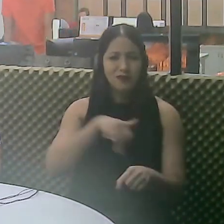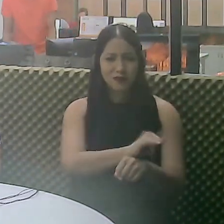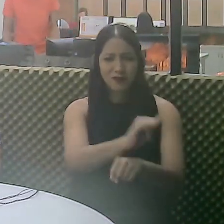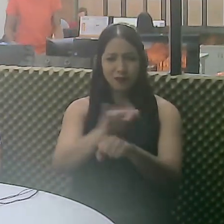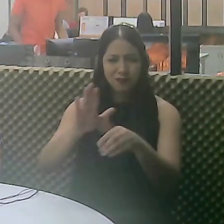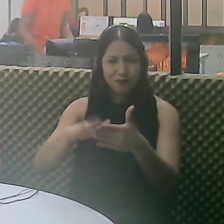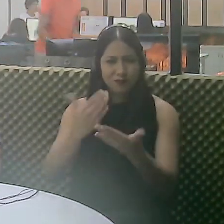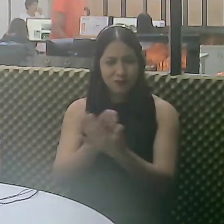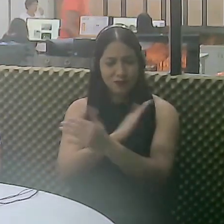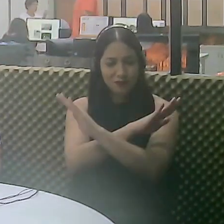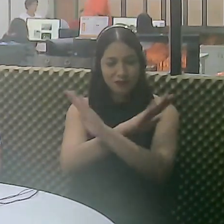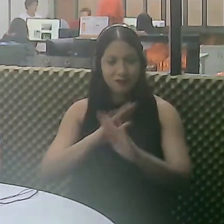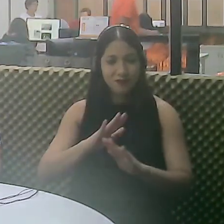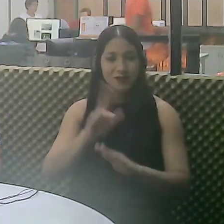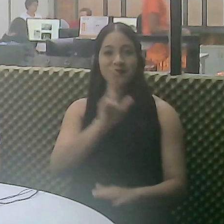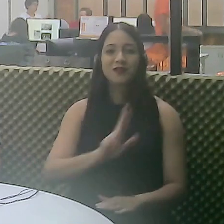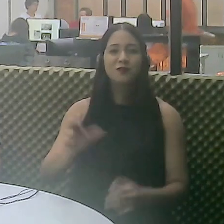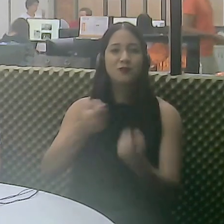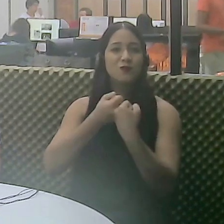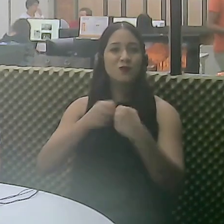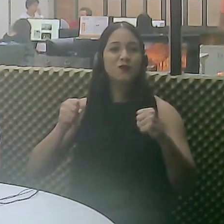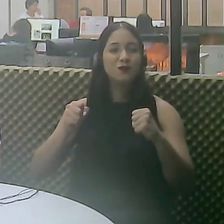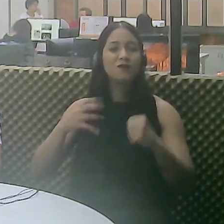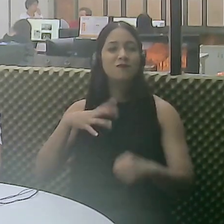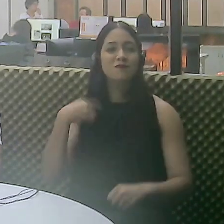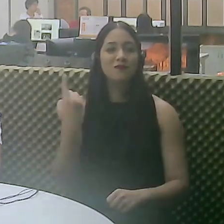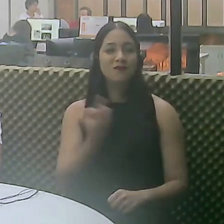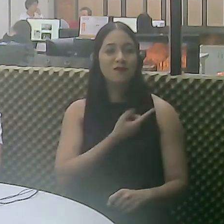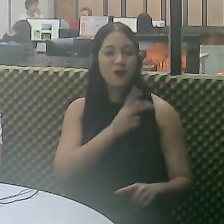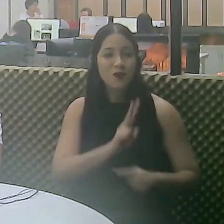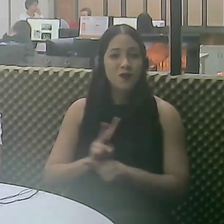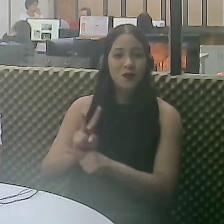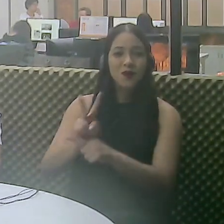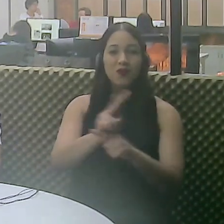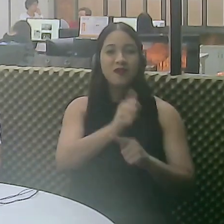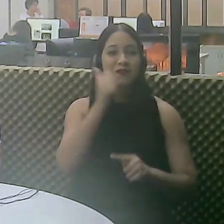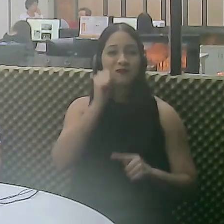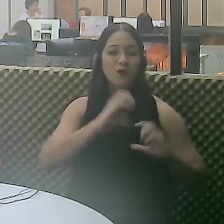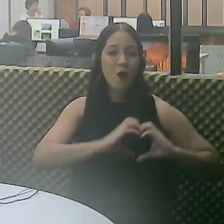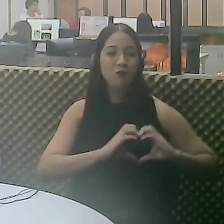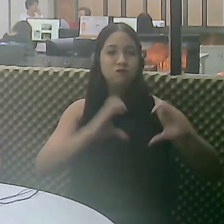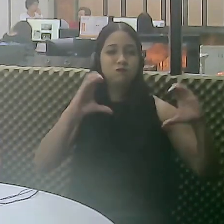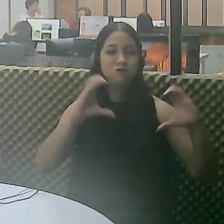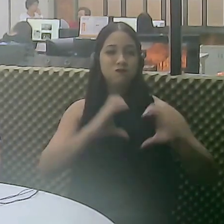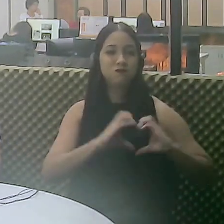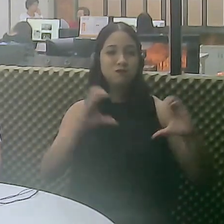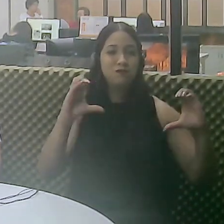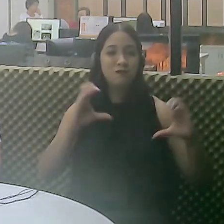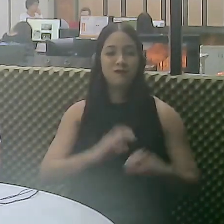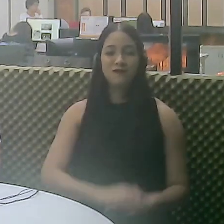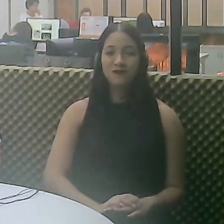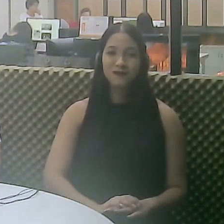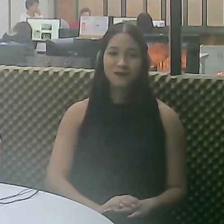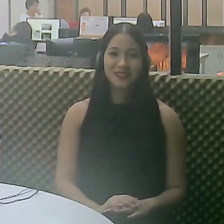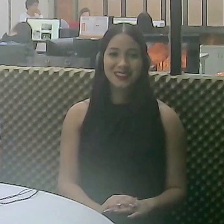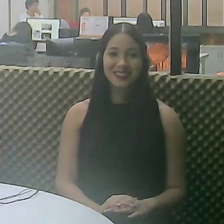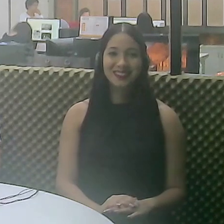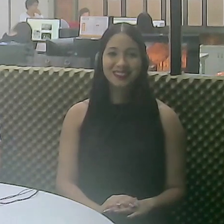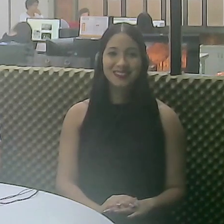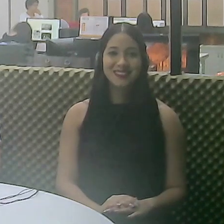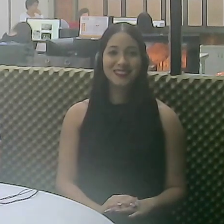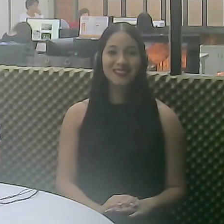nenhuma garota falte à aula. Uberlândia tá enorme, mas cuidar das nossas meninas deixa nosso coração bem grandão.